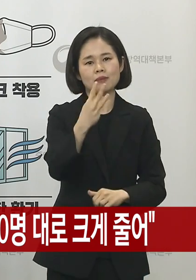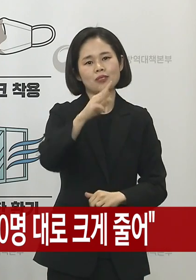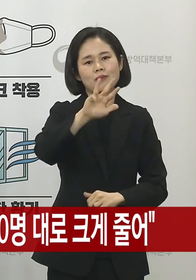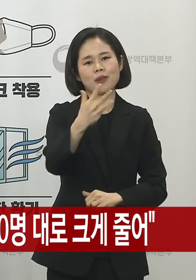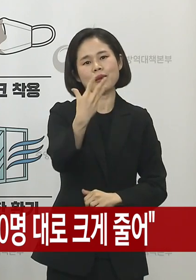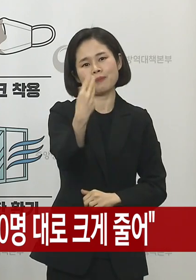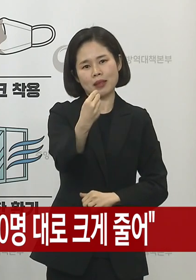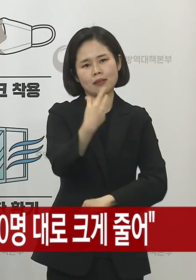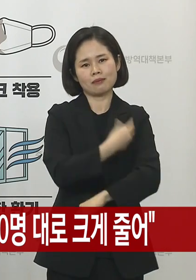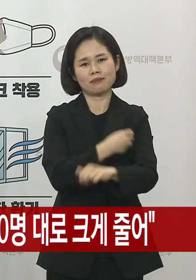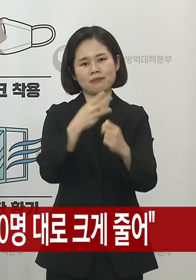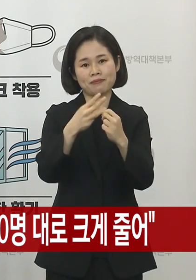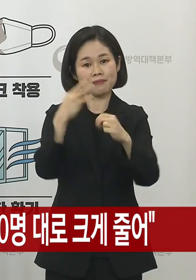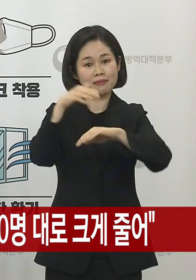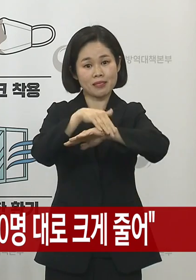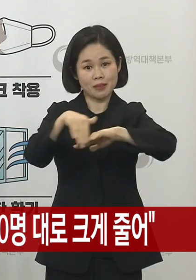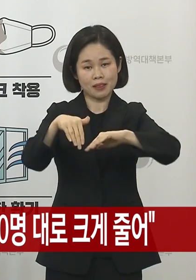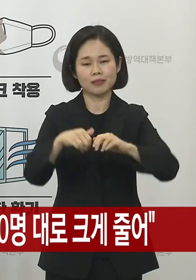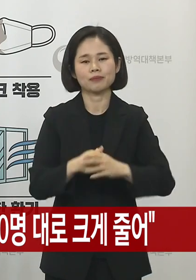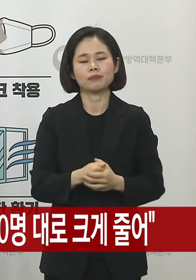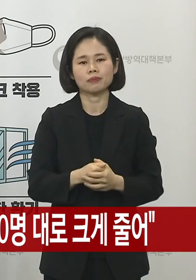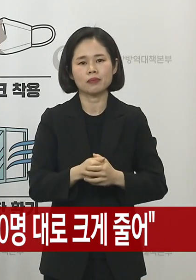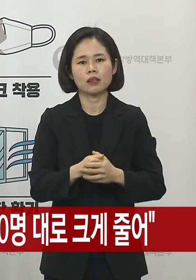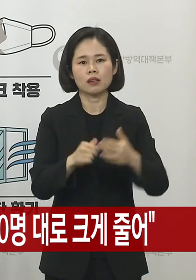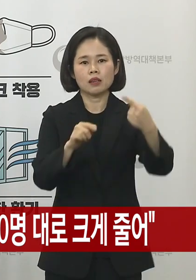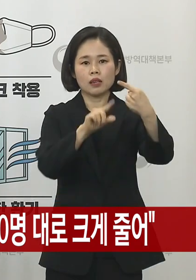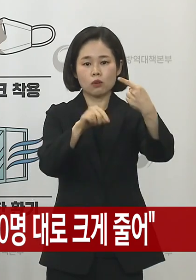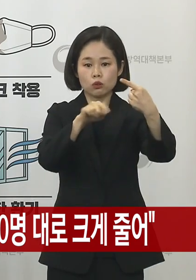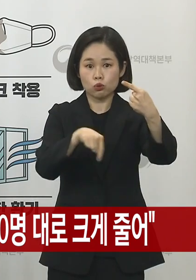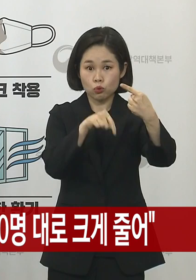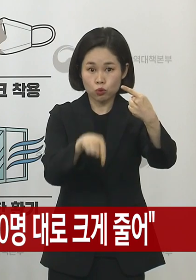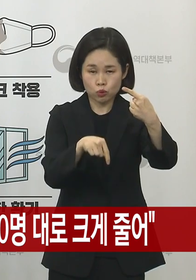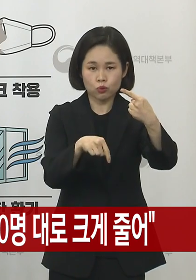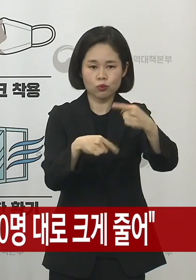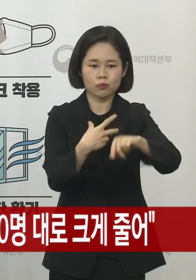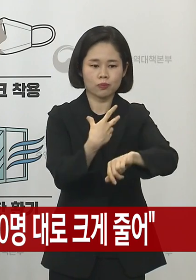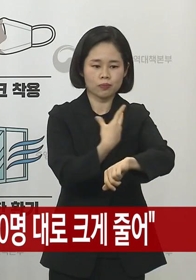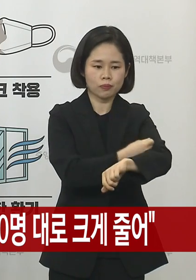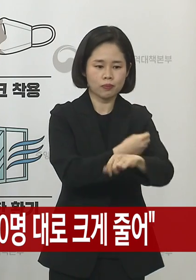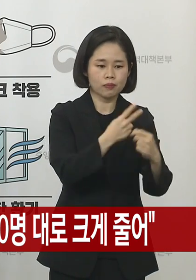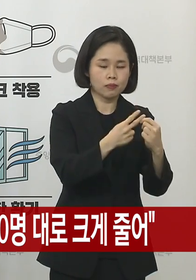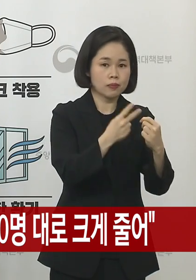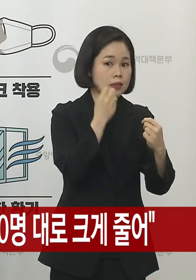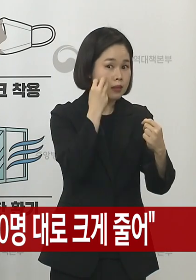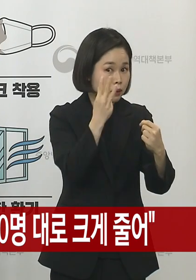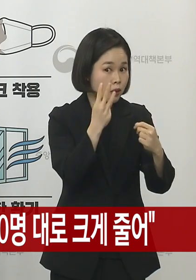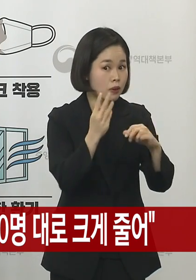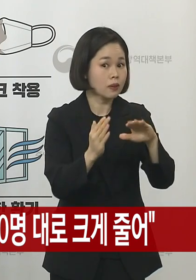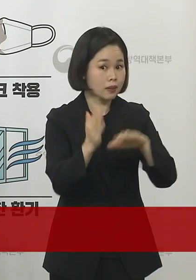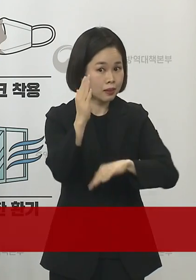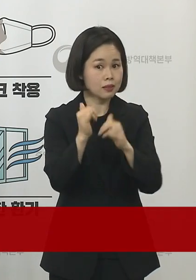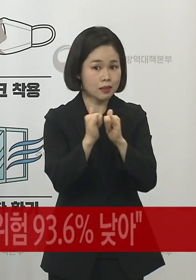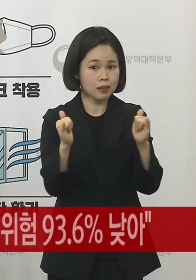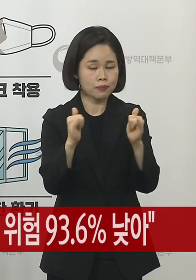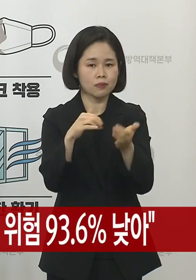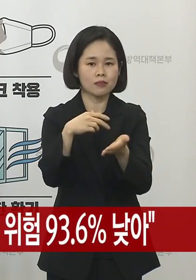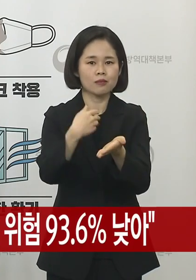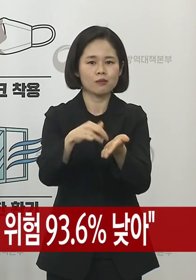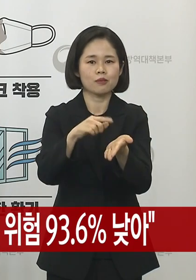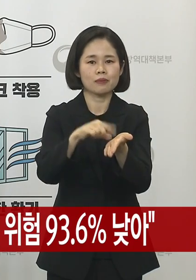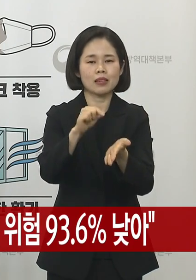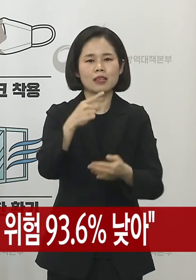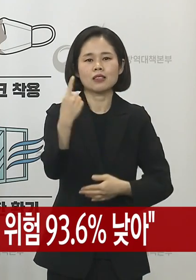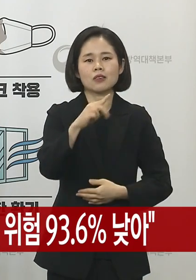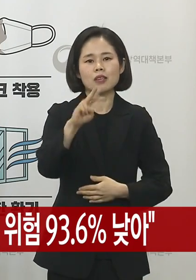명이 3차 접종 대상자가 됩니다. 1월 중 새롭게 접종 간격 3개월이 도래하는 분은 약 1,200만